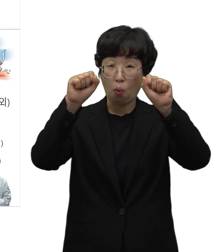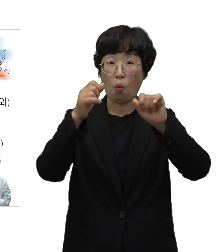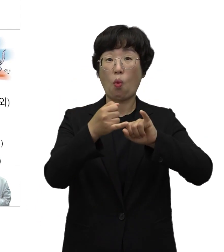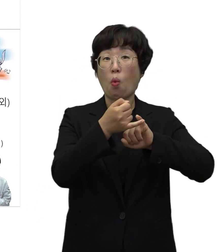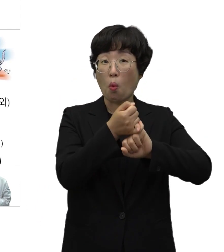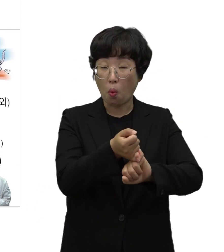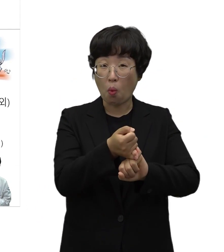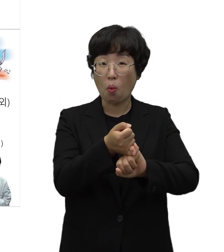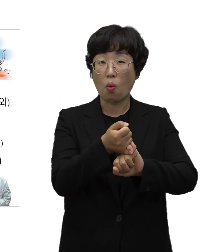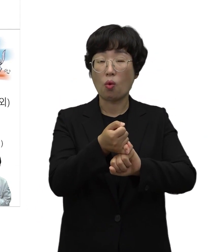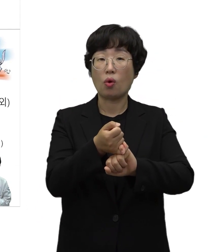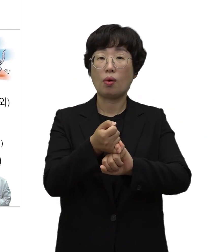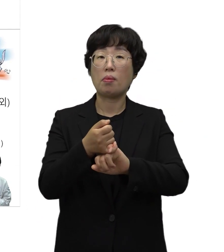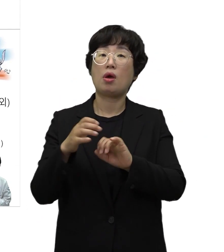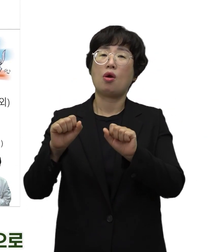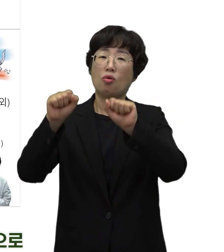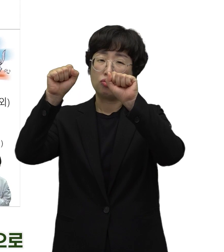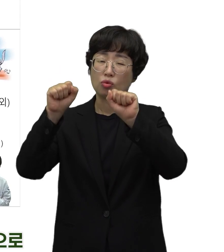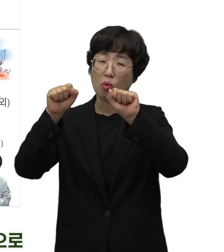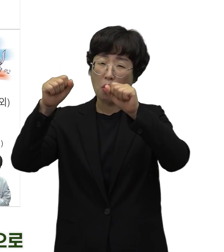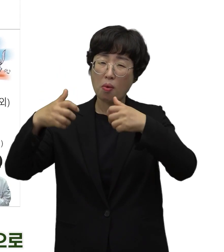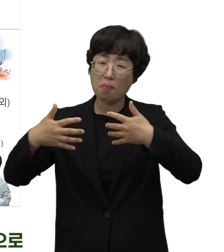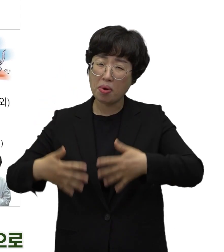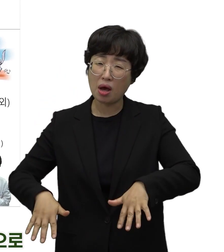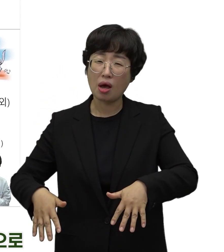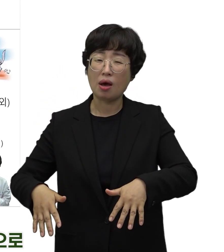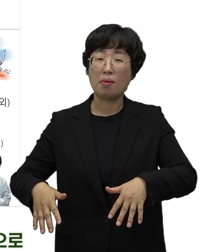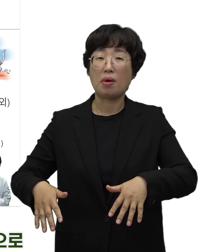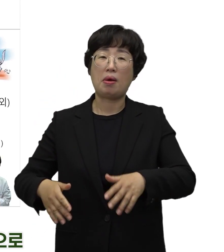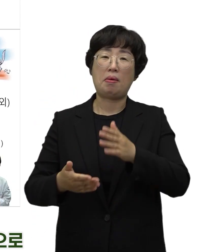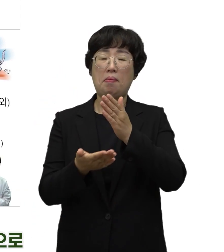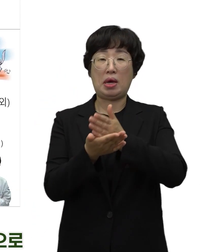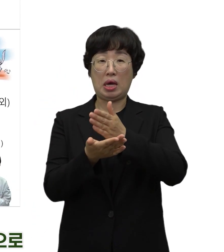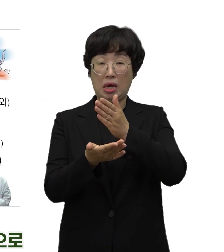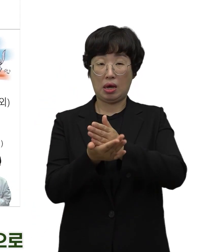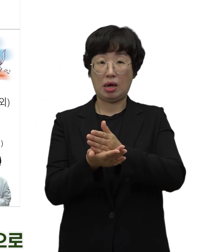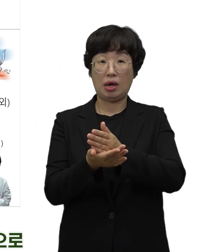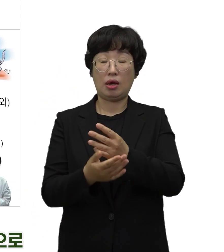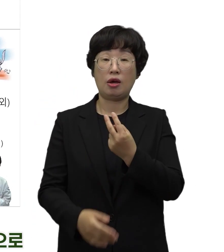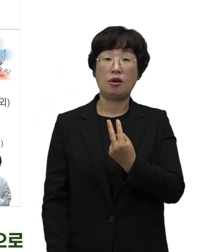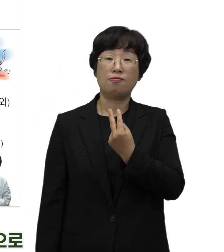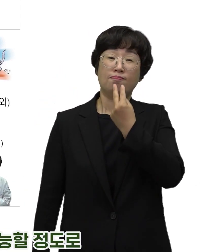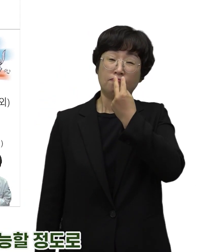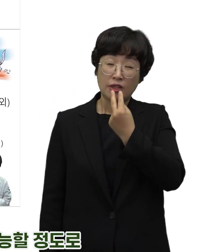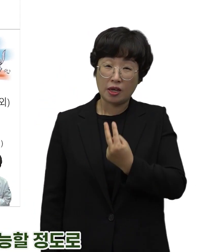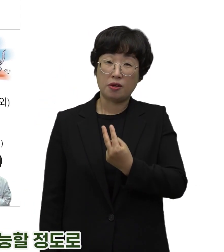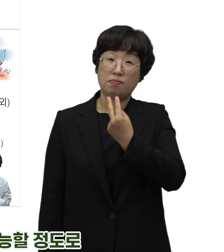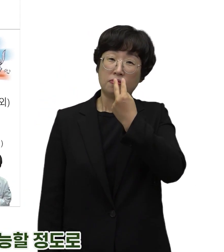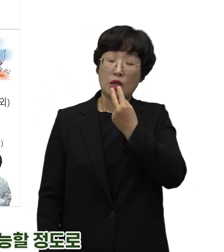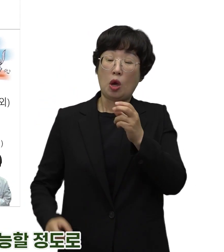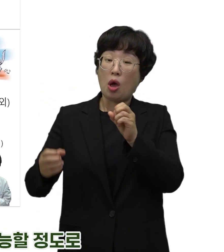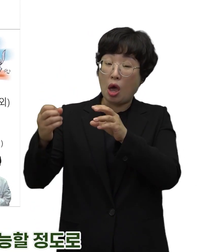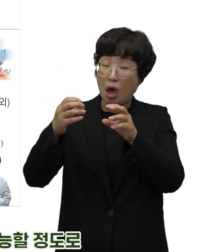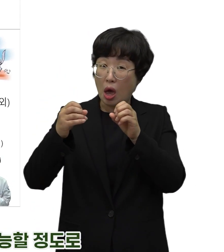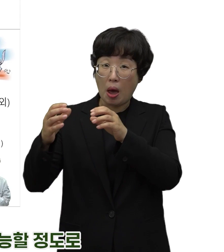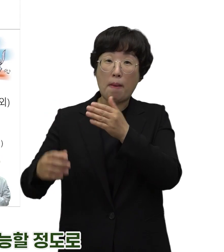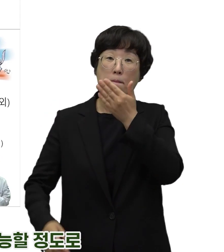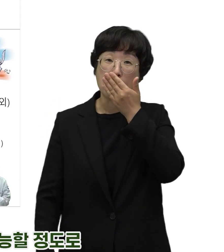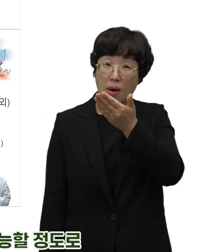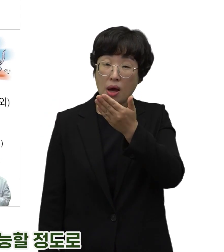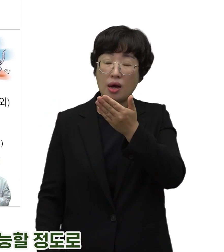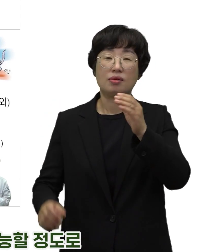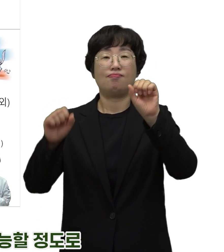근육 운동을 포함하셔야 되고 강도가 너무 약하면 효과가 부족하므로 약간 숨이 찰